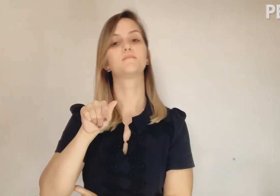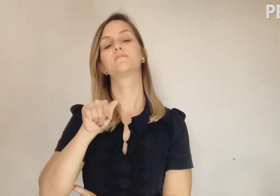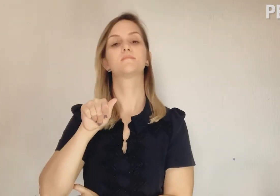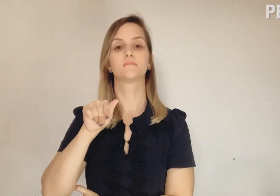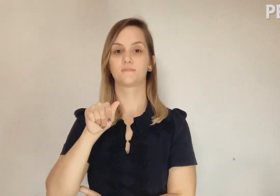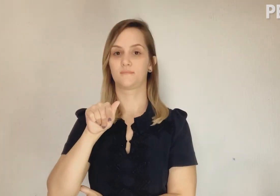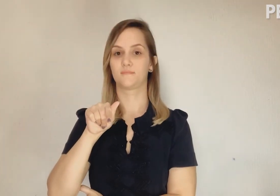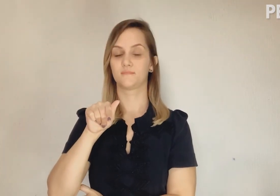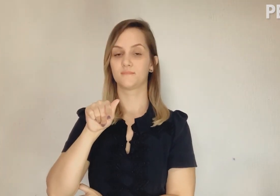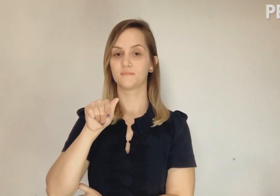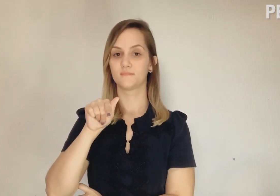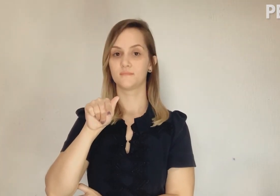Número 7.